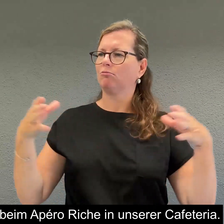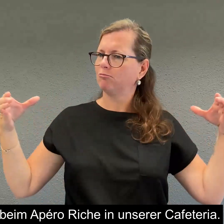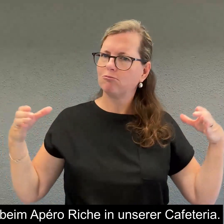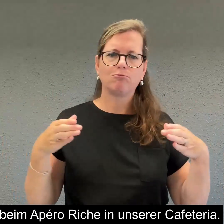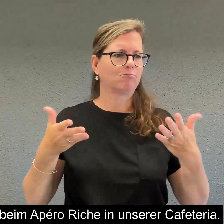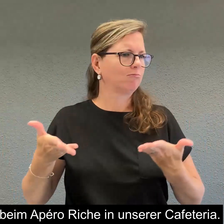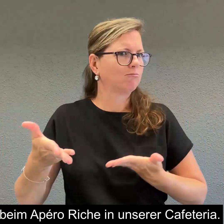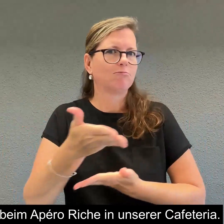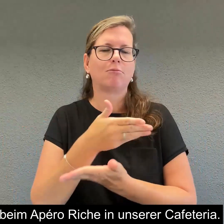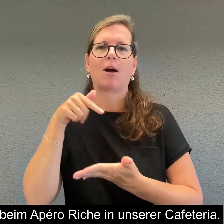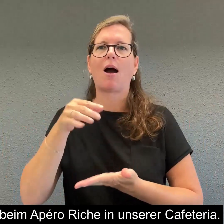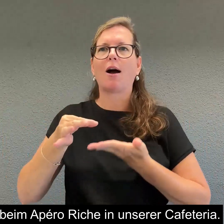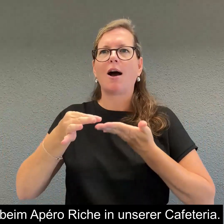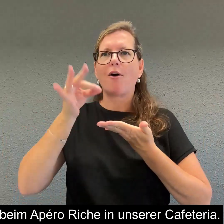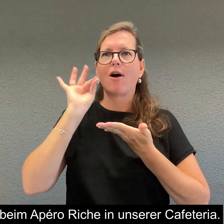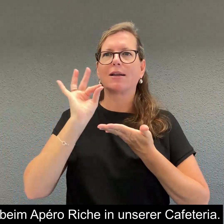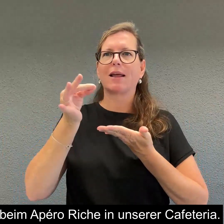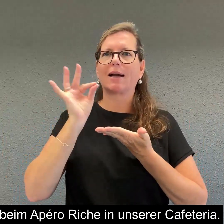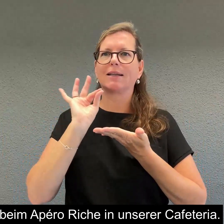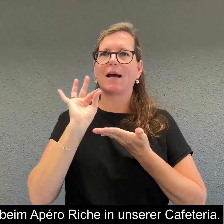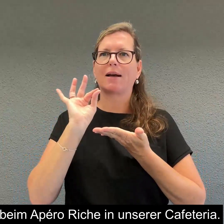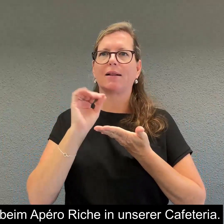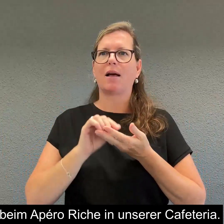Aperurisch in unserer Cafeteria.